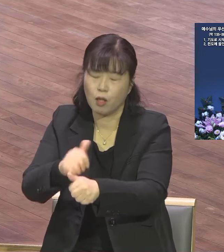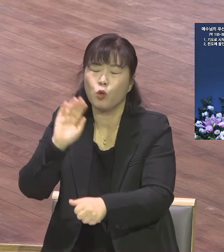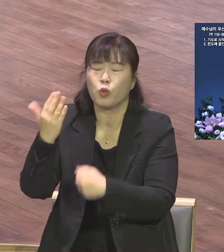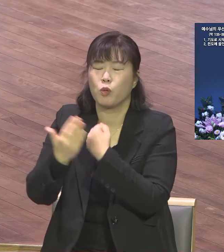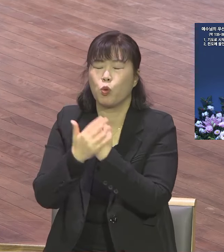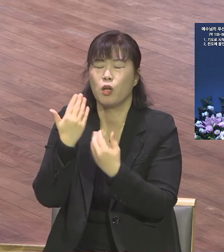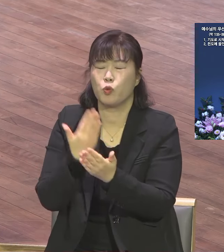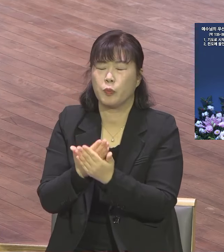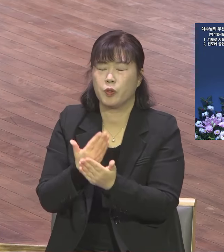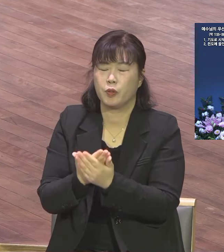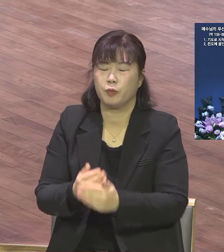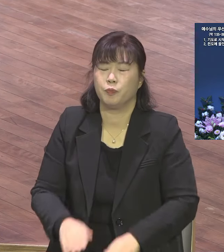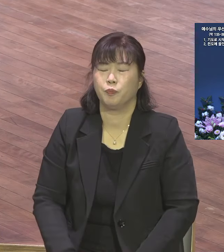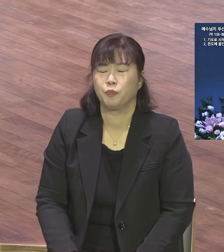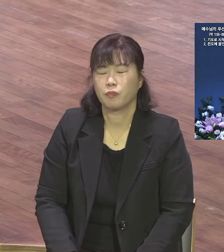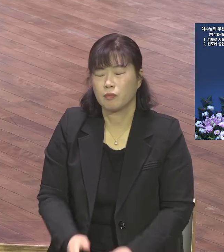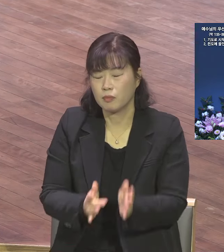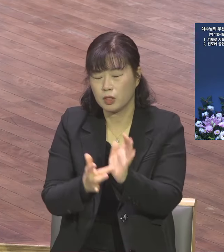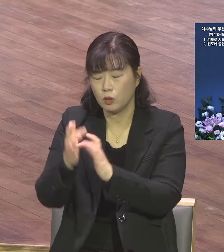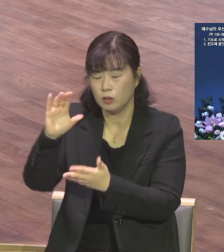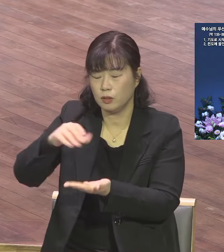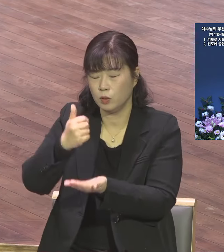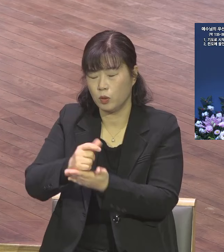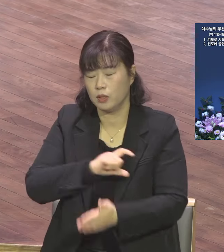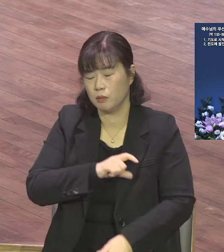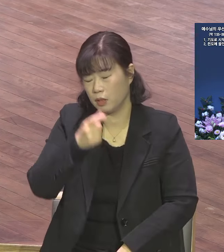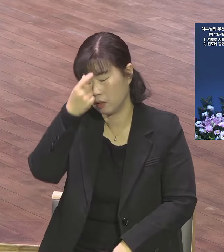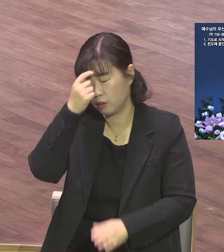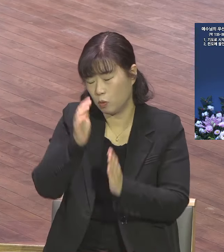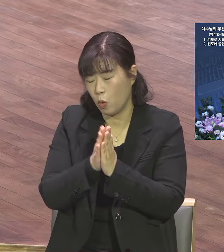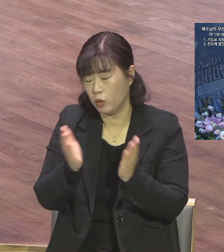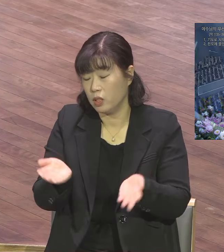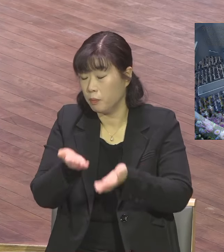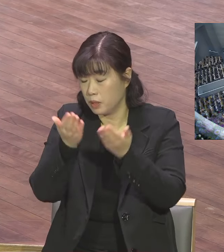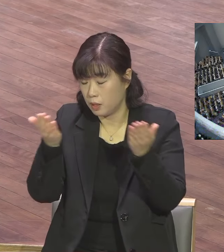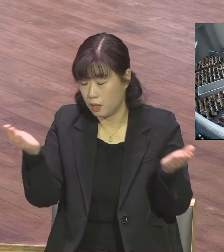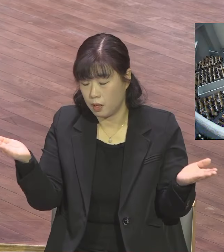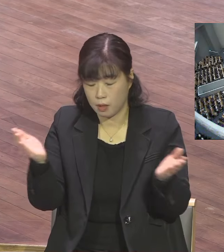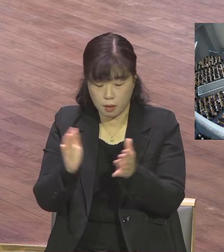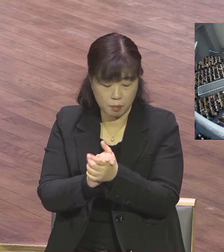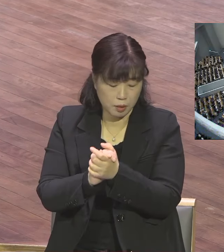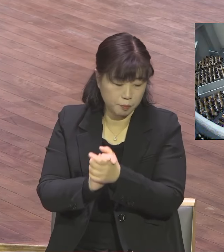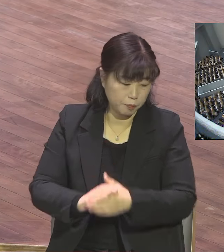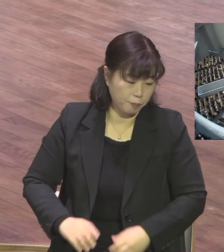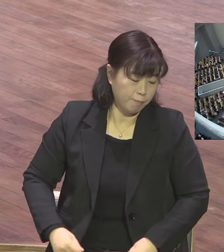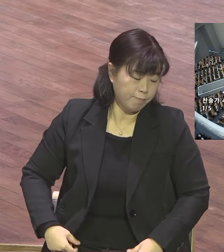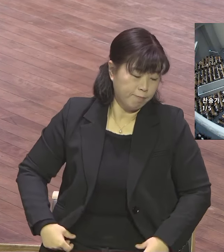닮아가게 하여 주옵소서. 예수 손 받들어 기도합니다. 아멘.